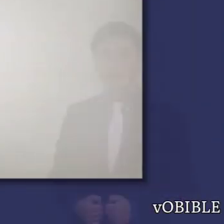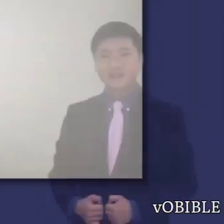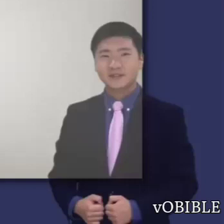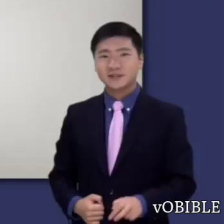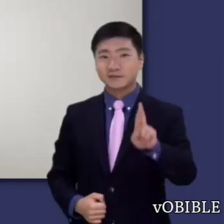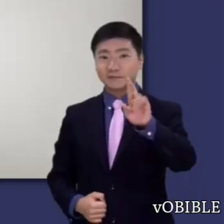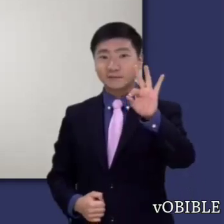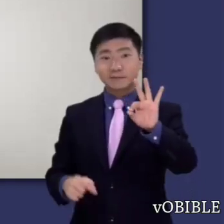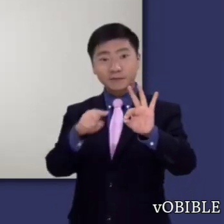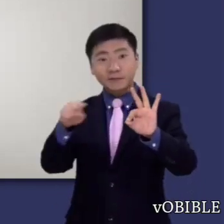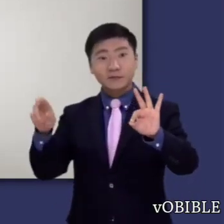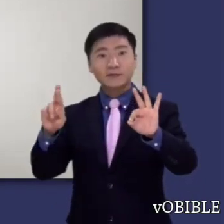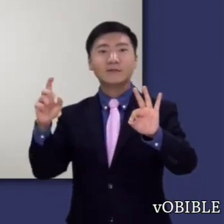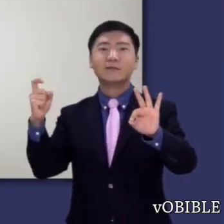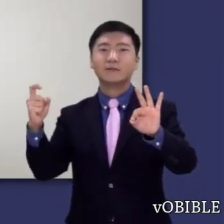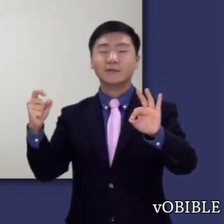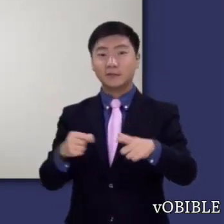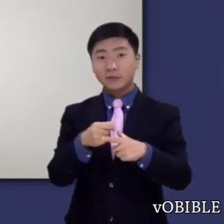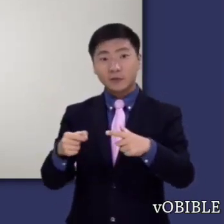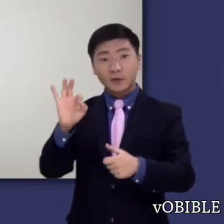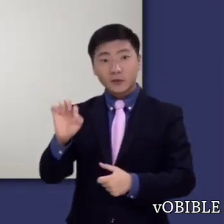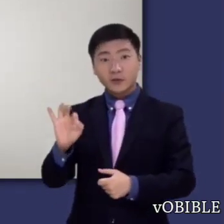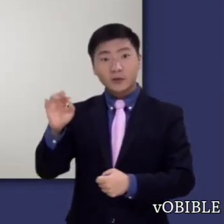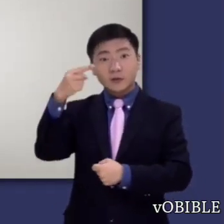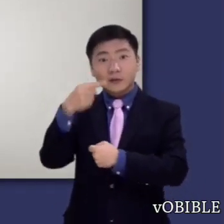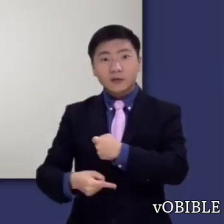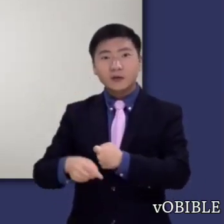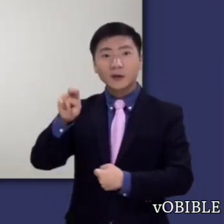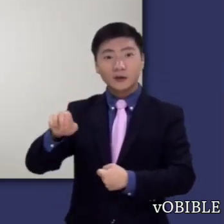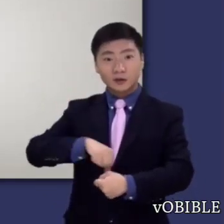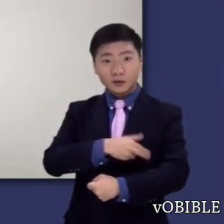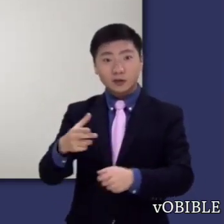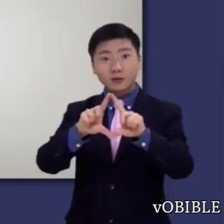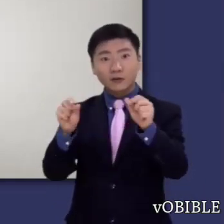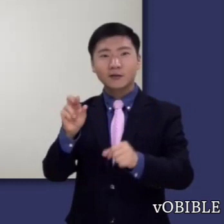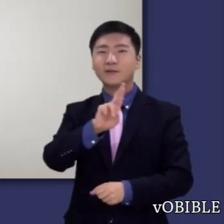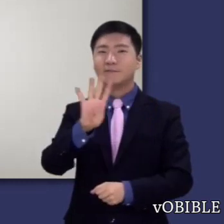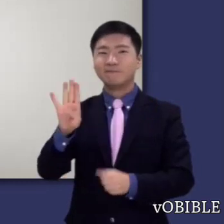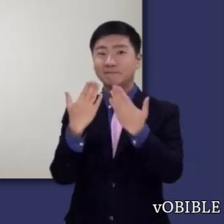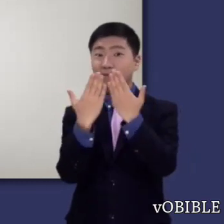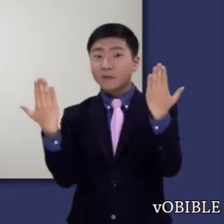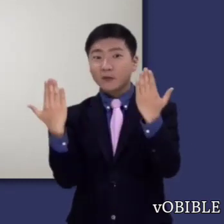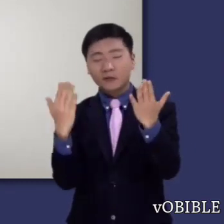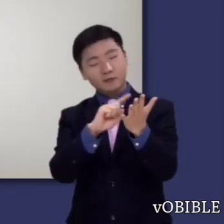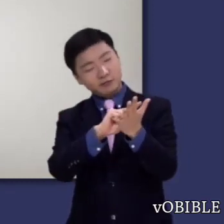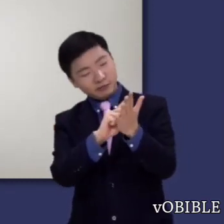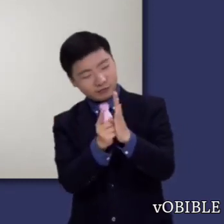第十三至十九章讲述公元33年尼散月14日发生的事。